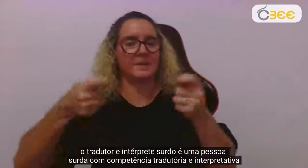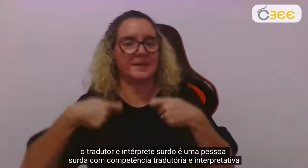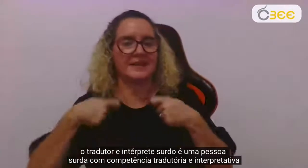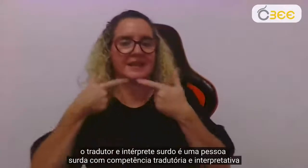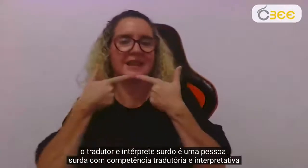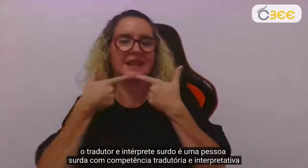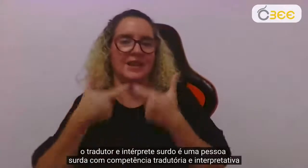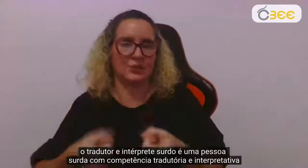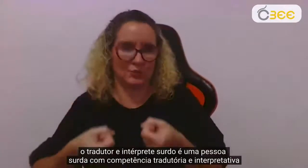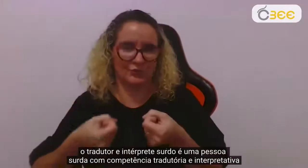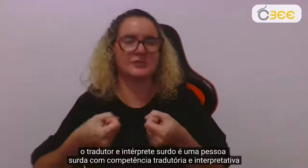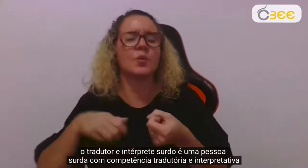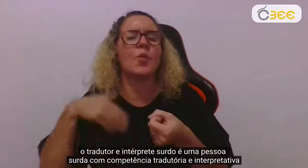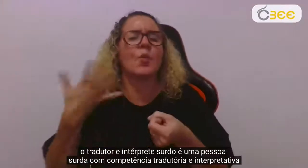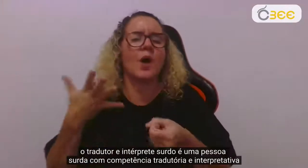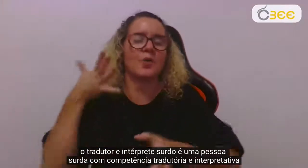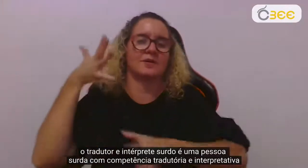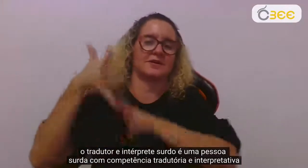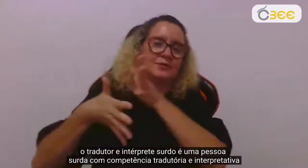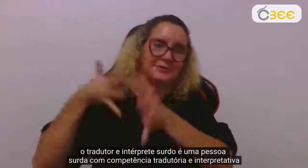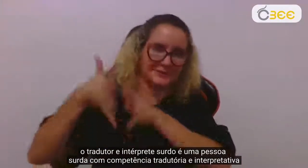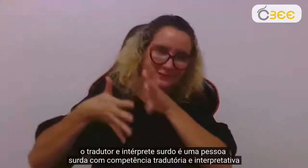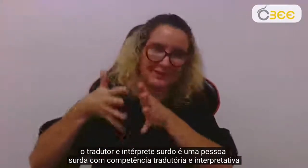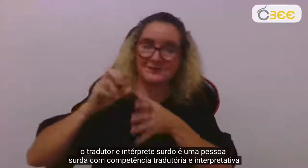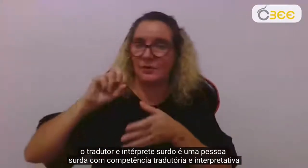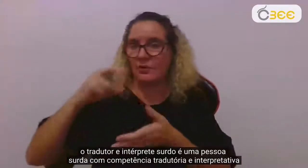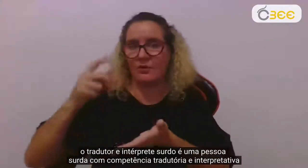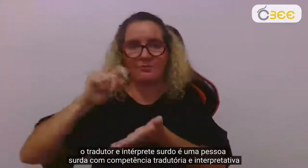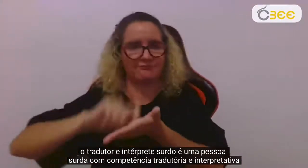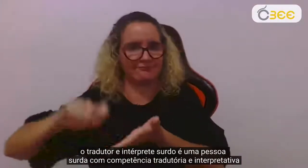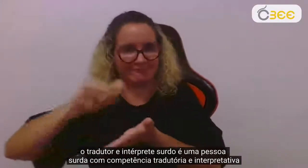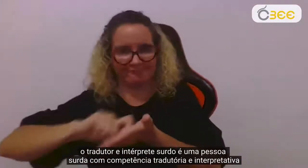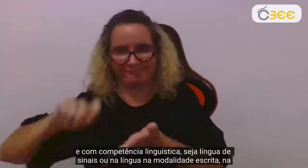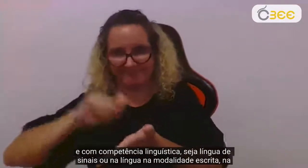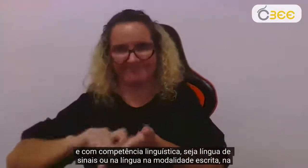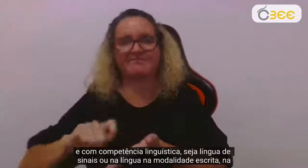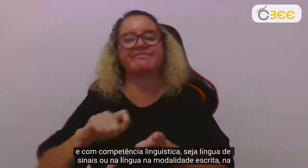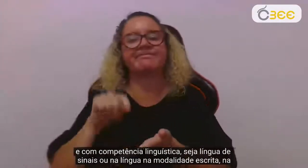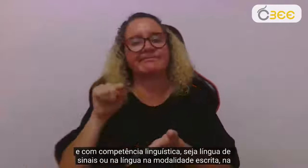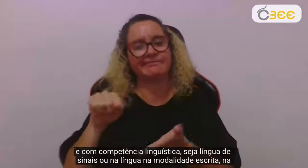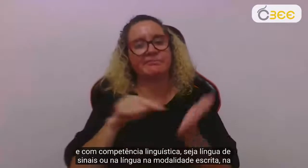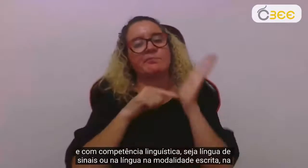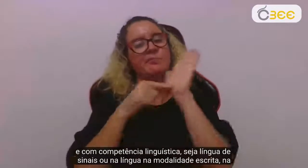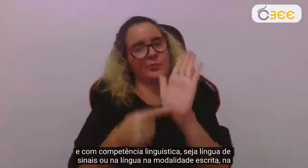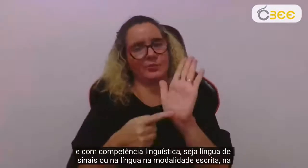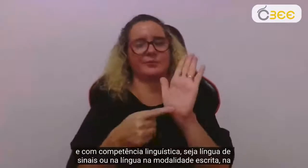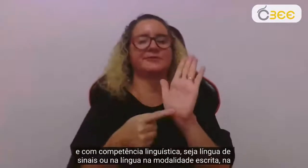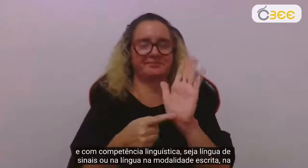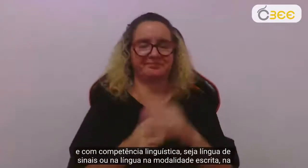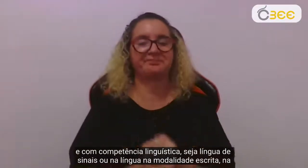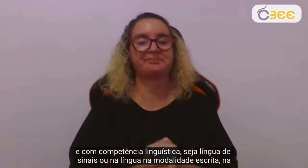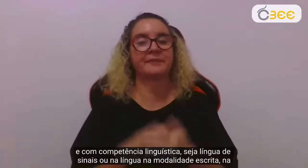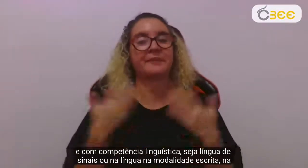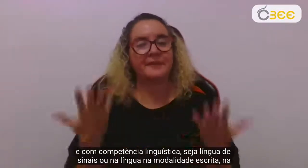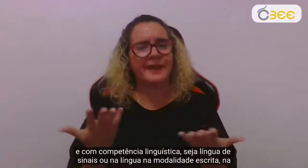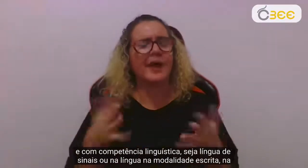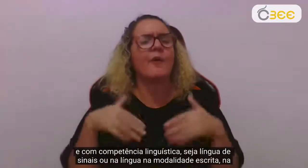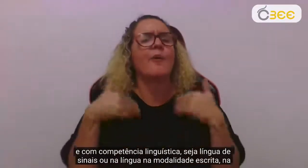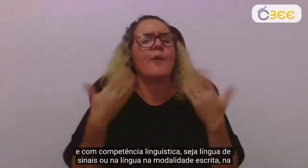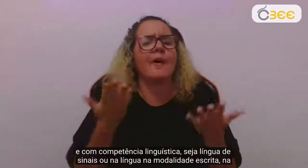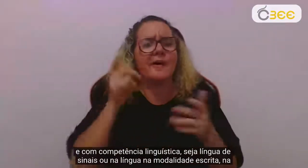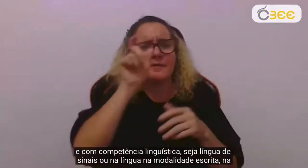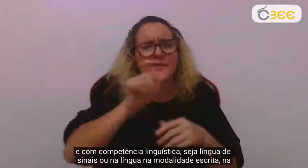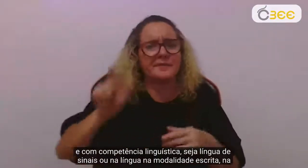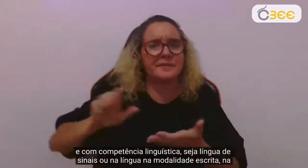surdo é uma pessoa surda com competência tradutória e interpretativa e com competência linguística, seja em língua de